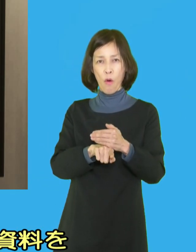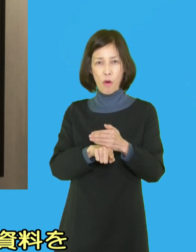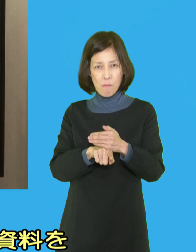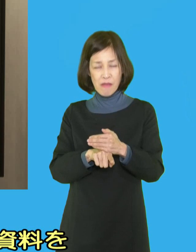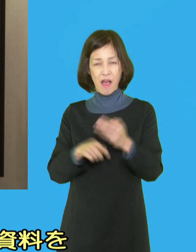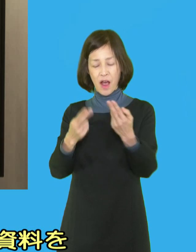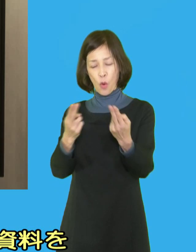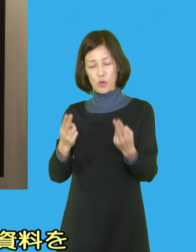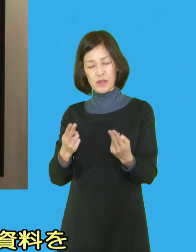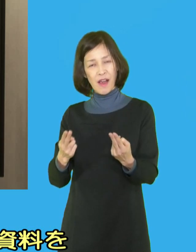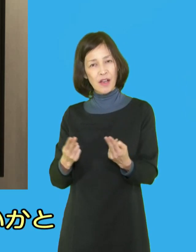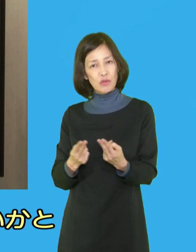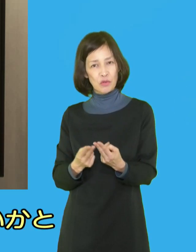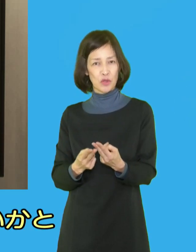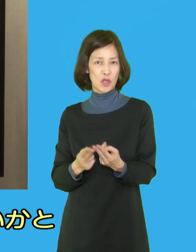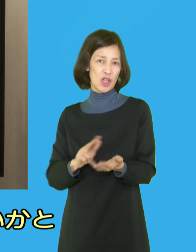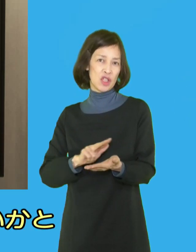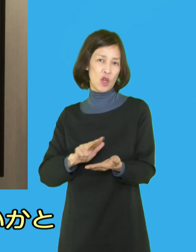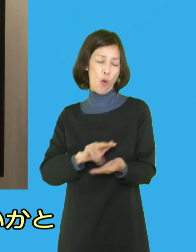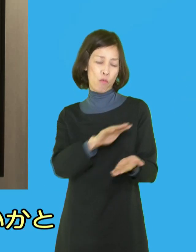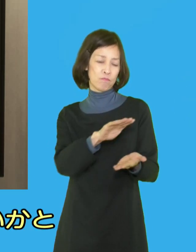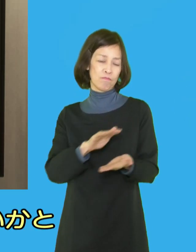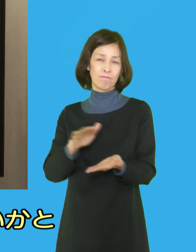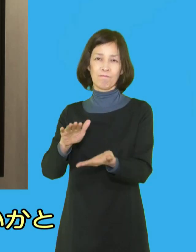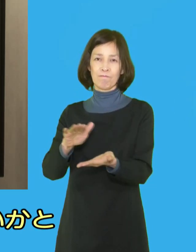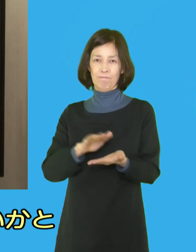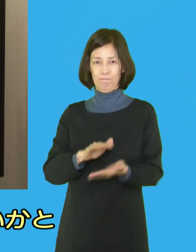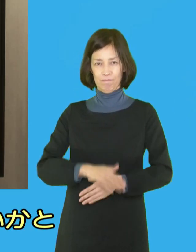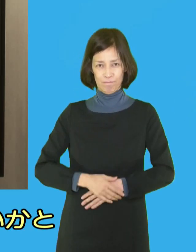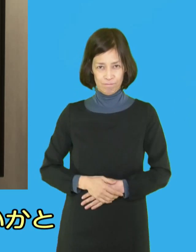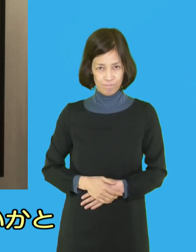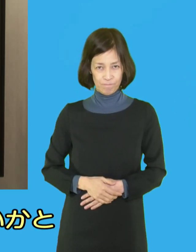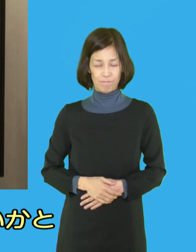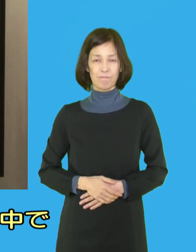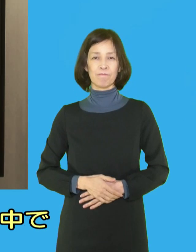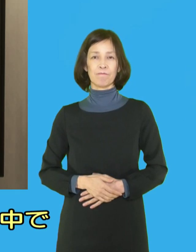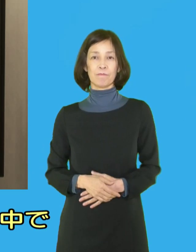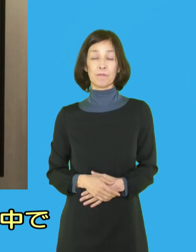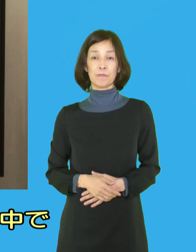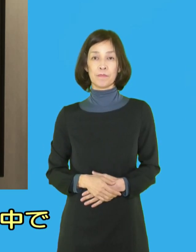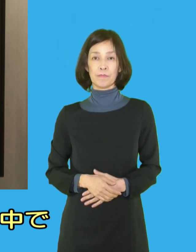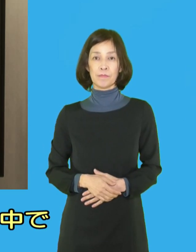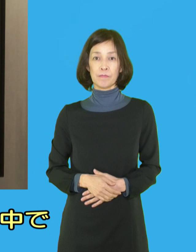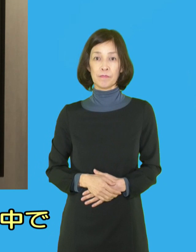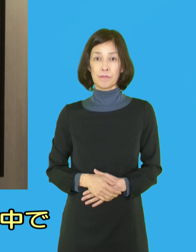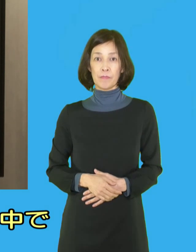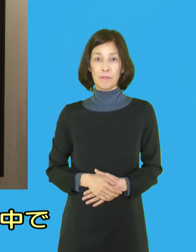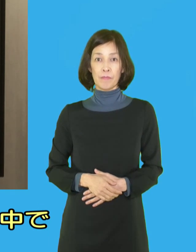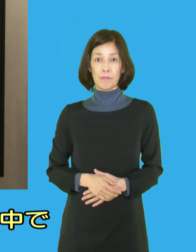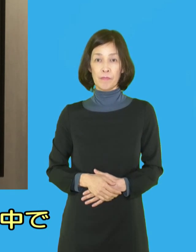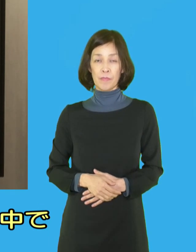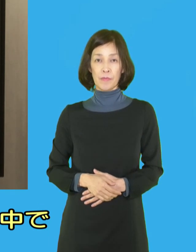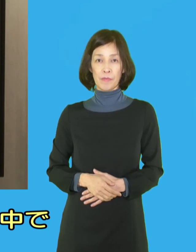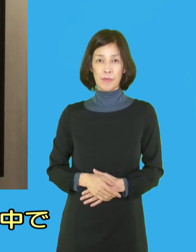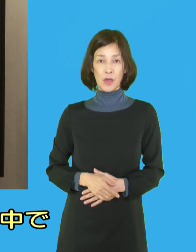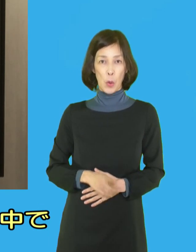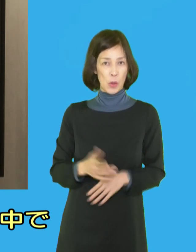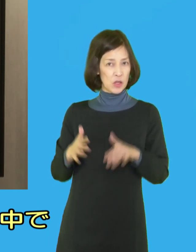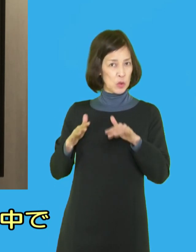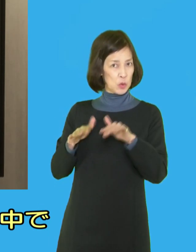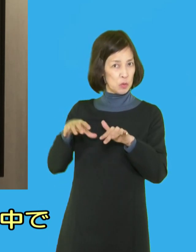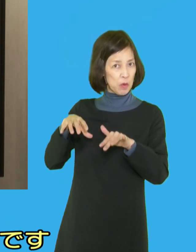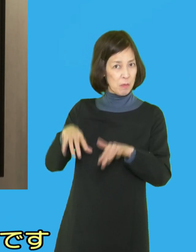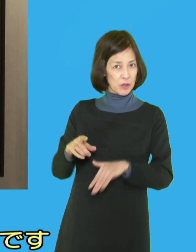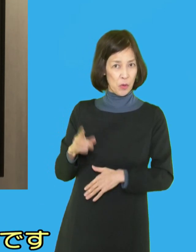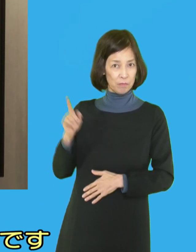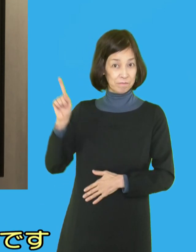墳群に関する資料を集めた場所にできないかなというふうに考えております。そしてまあ、おそらくこの中で一番注目をされる